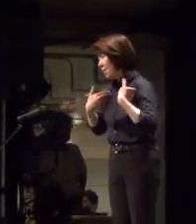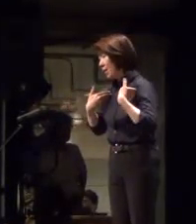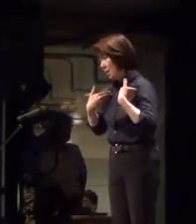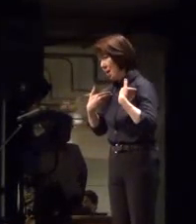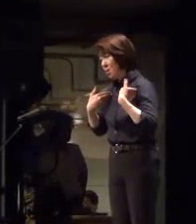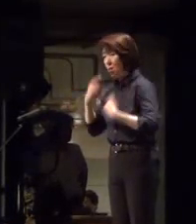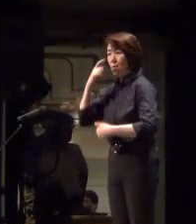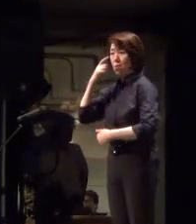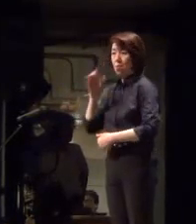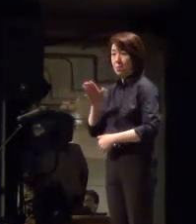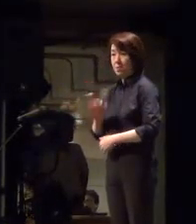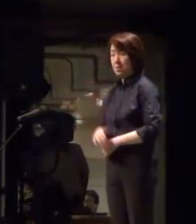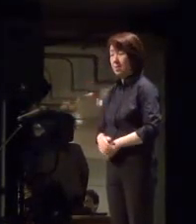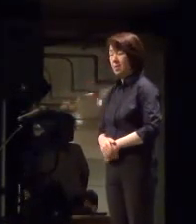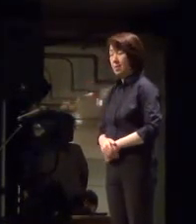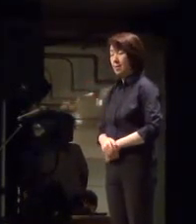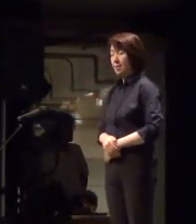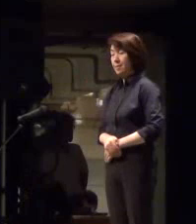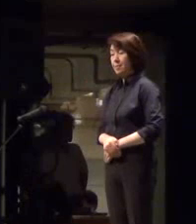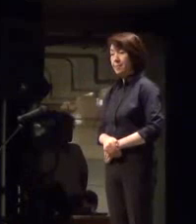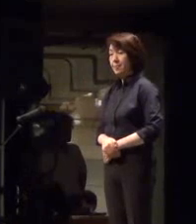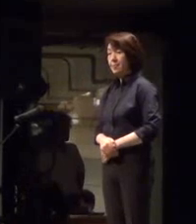ないと思います。